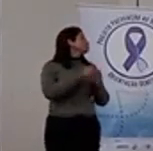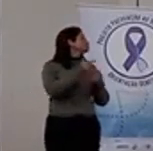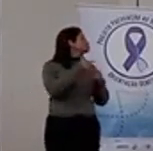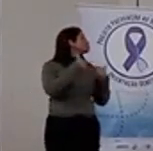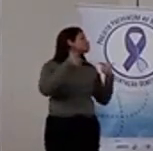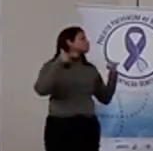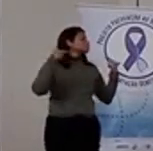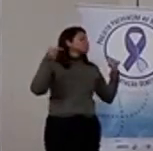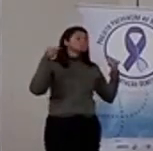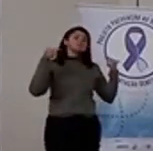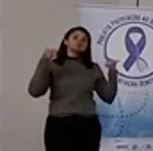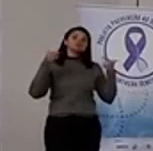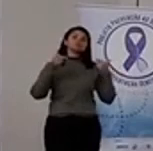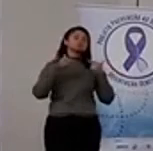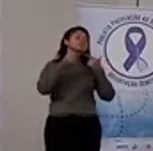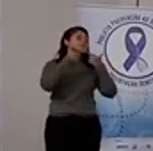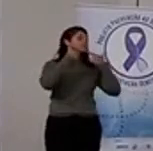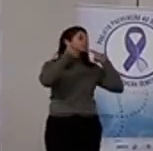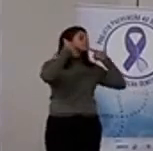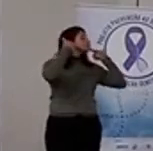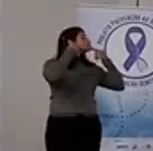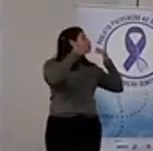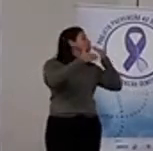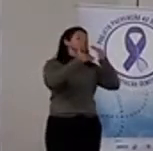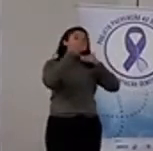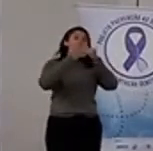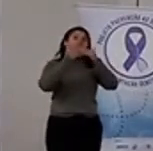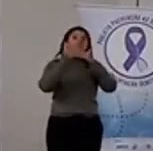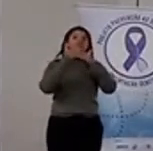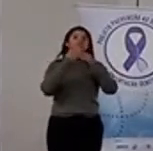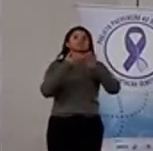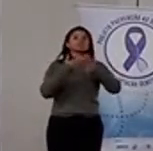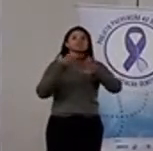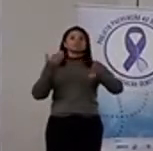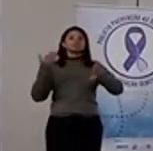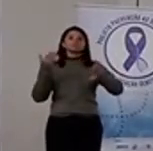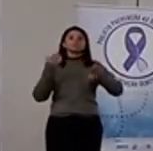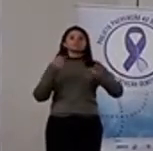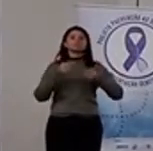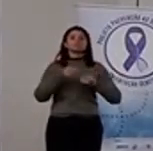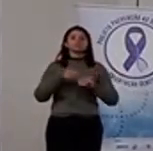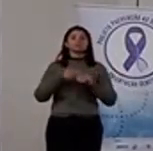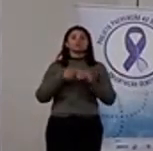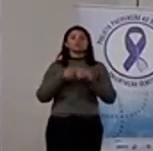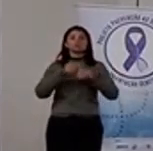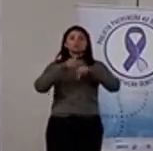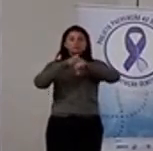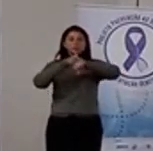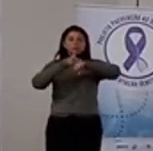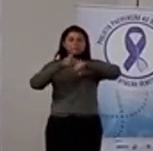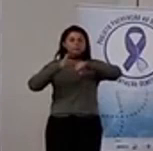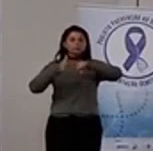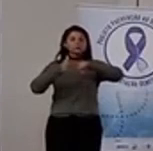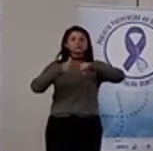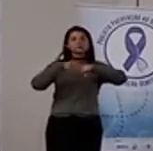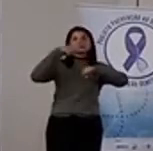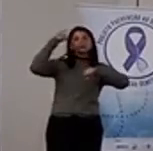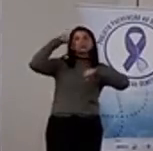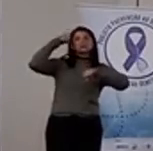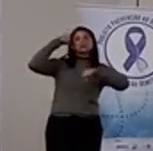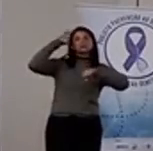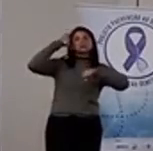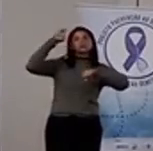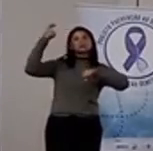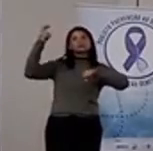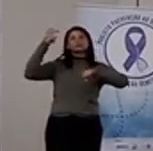ela foi crescendo, ela crescia contra o sentido da linha, aí foi marcando ela. Só que assim, ela tem inteligência normal, a criança super